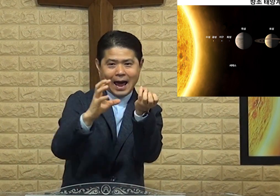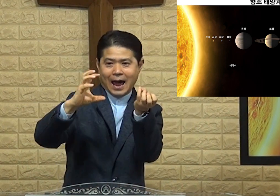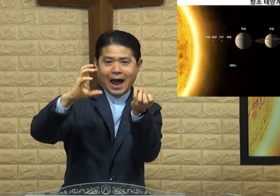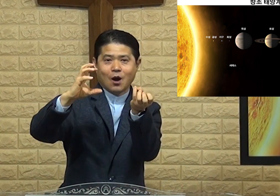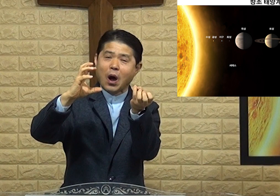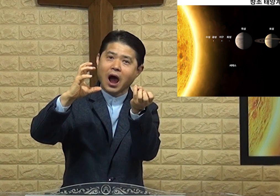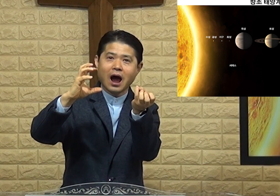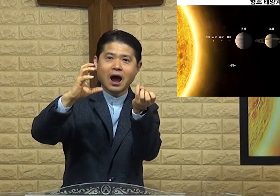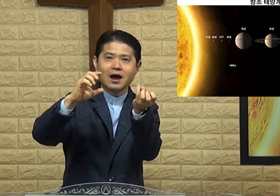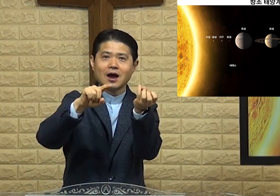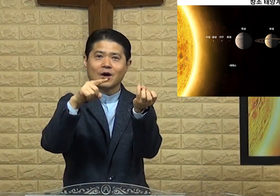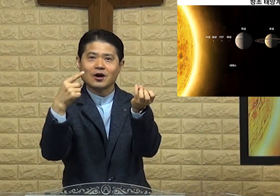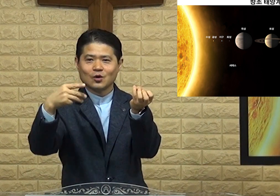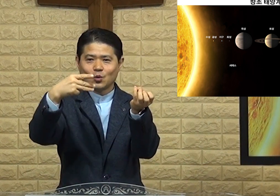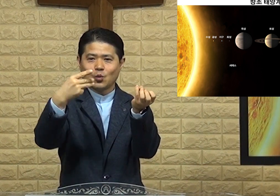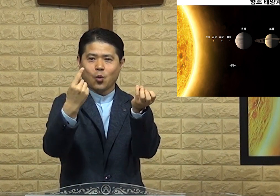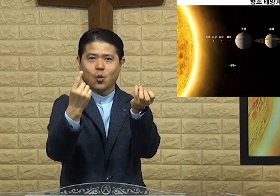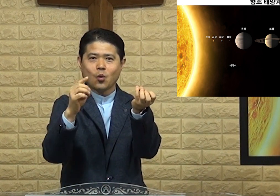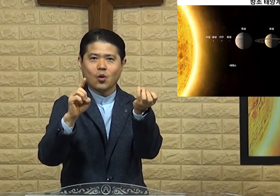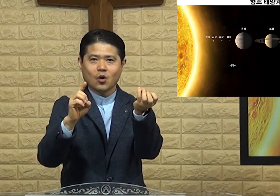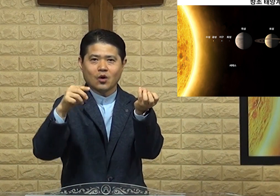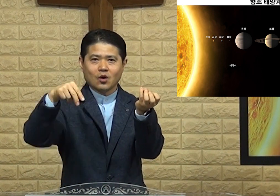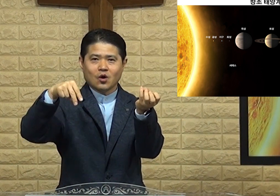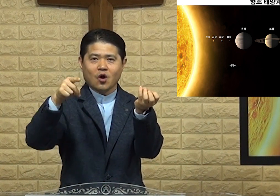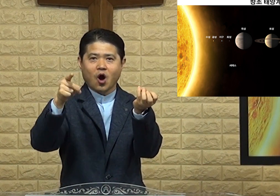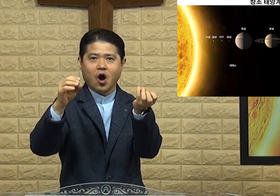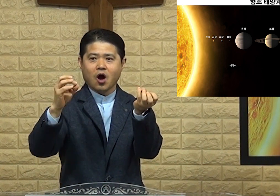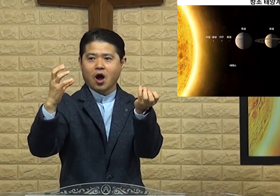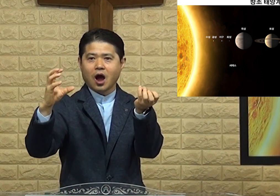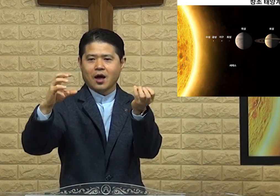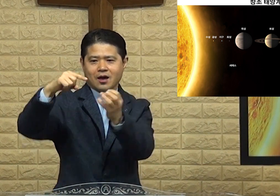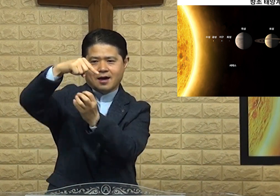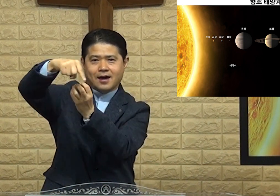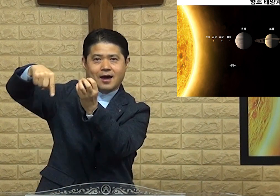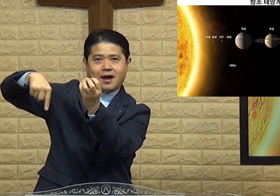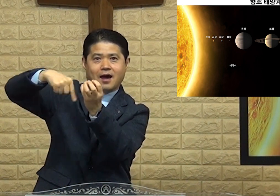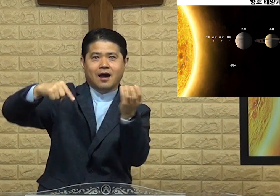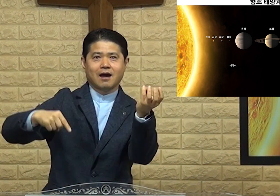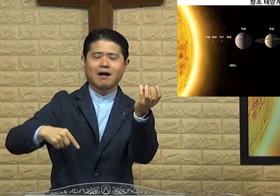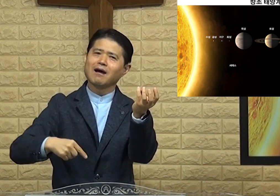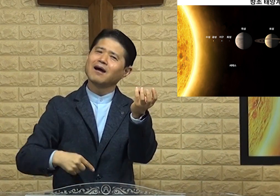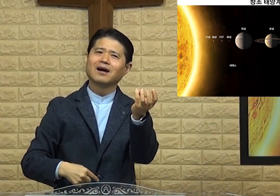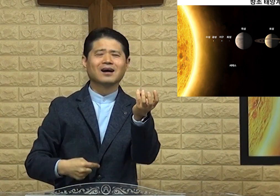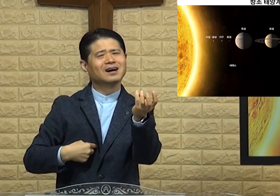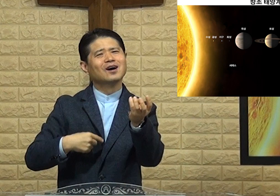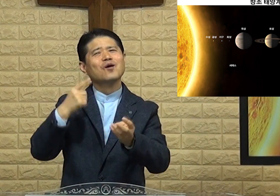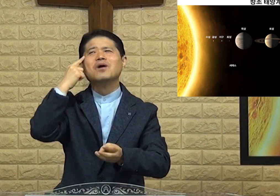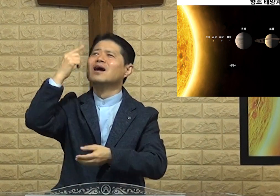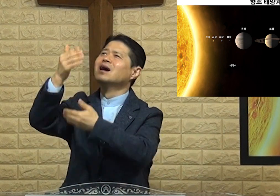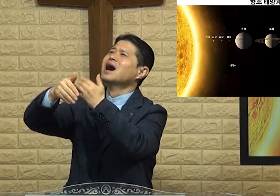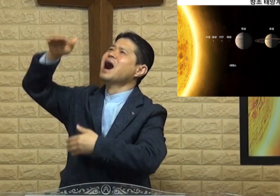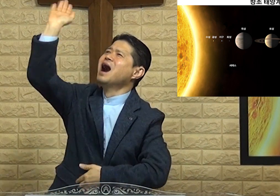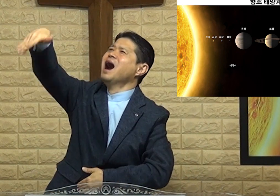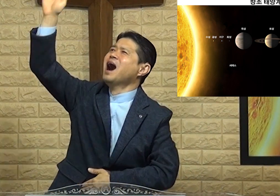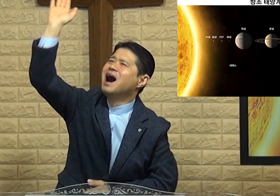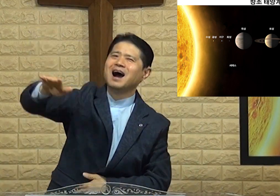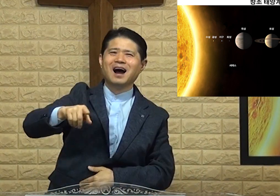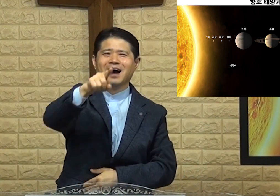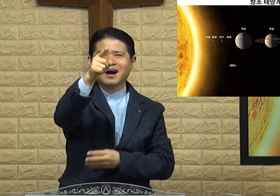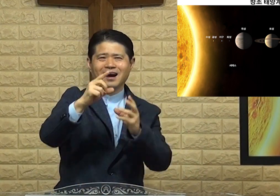또 조그만한 지구에 비해서 더 크고 이 토성도 있고 그것이 공정하고 있는 것입니다.